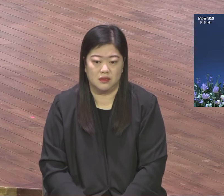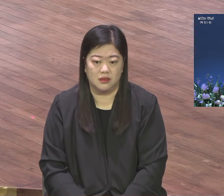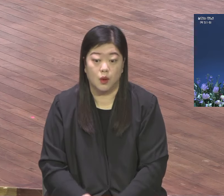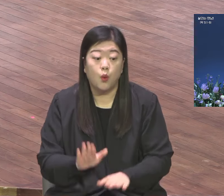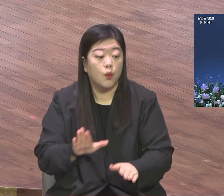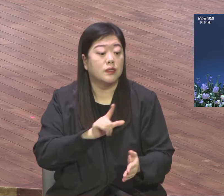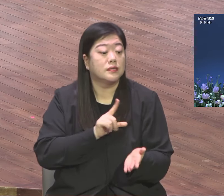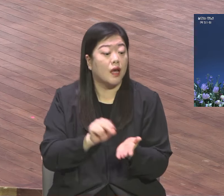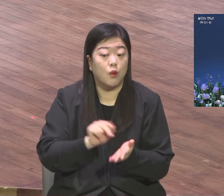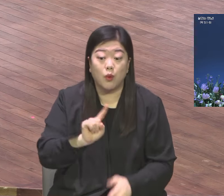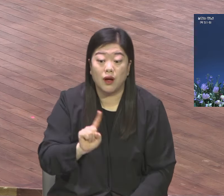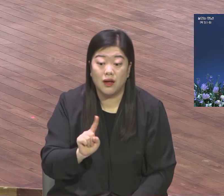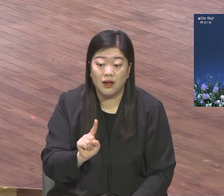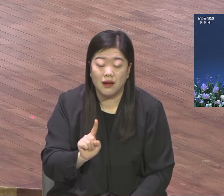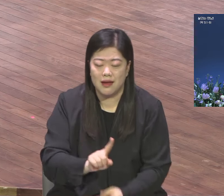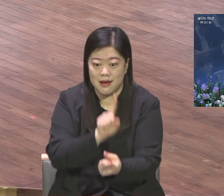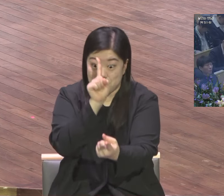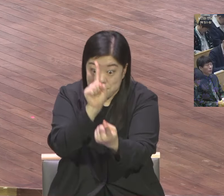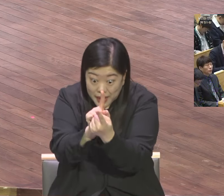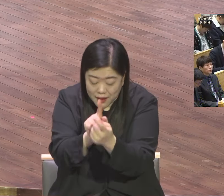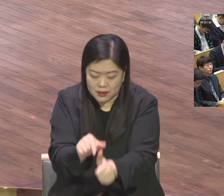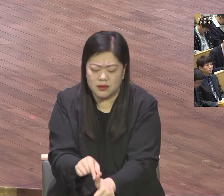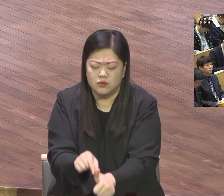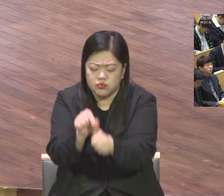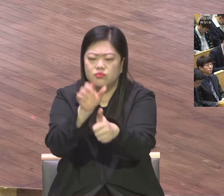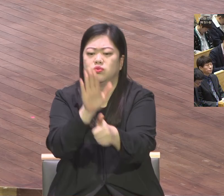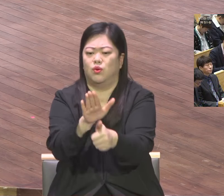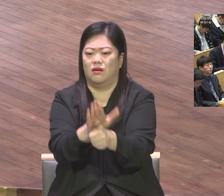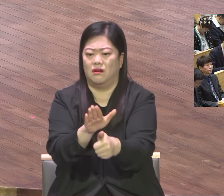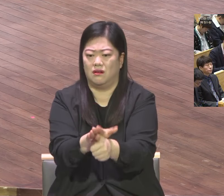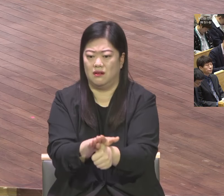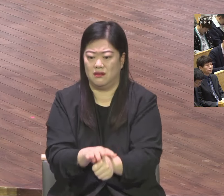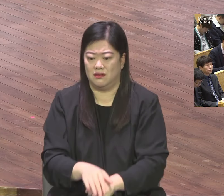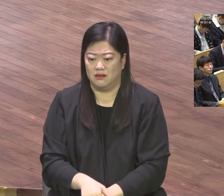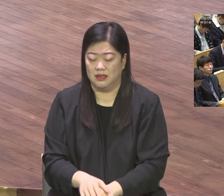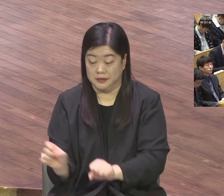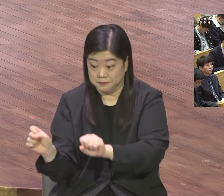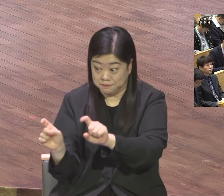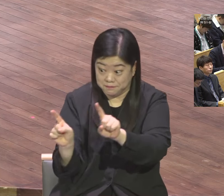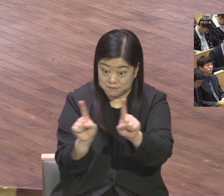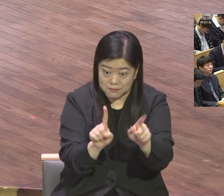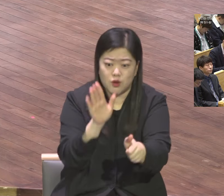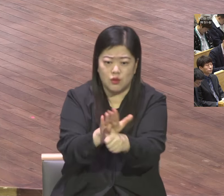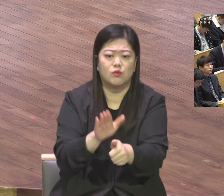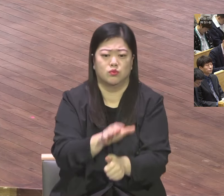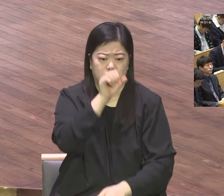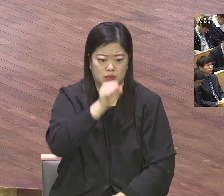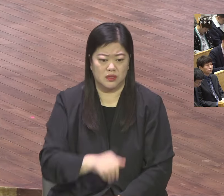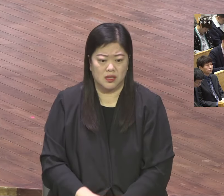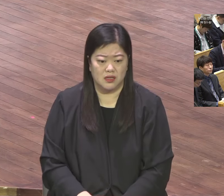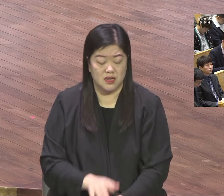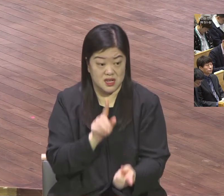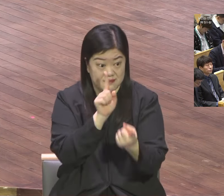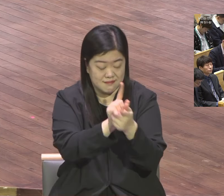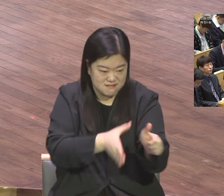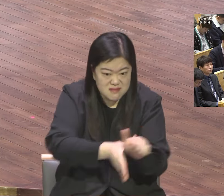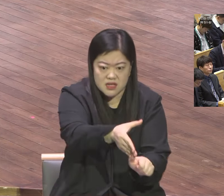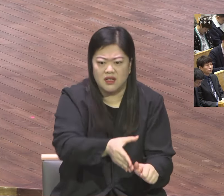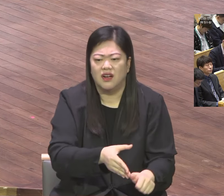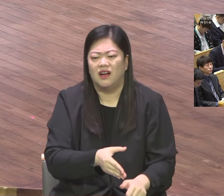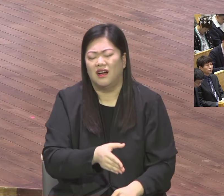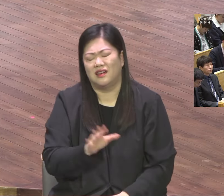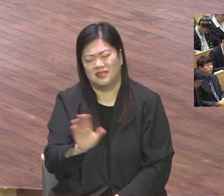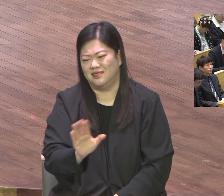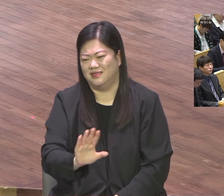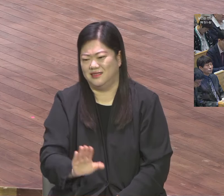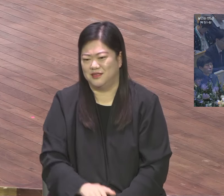뭡니까? 살리는 만남을 하자. 사람 살리자. 살리는 만남. 예수님께서